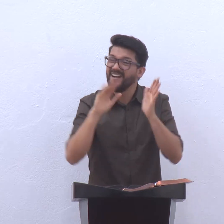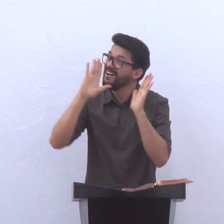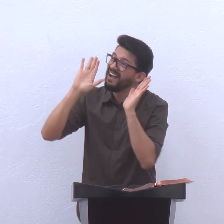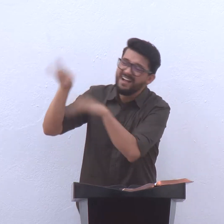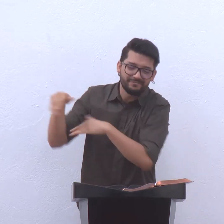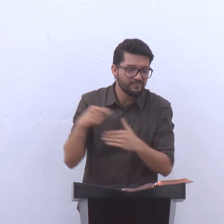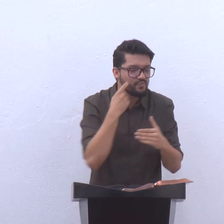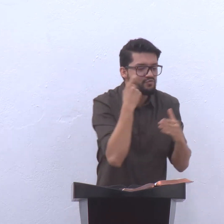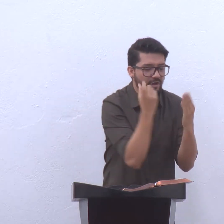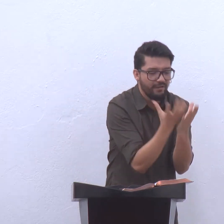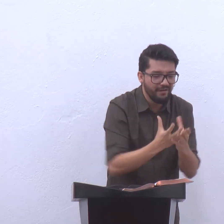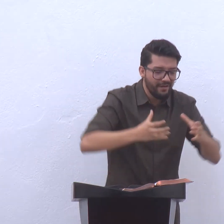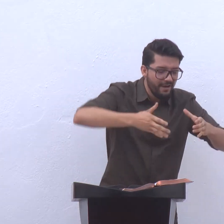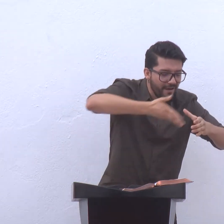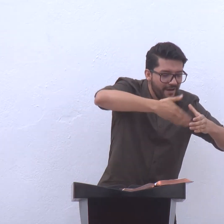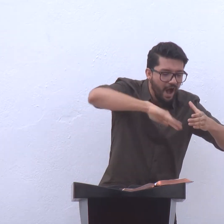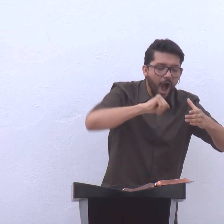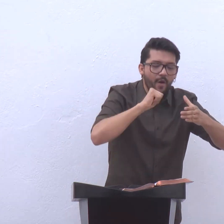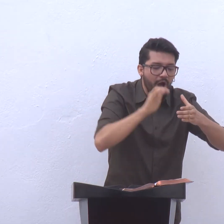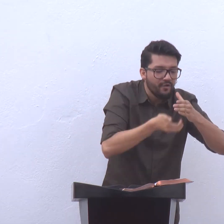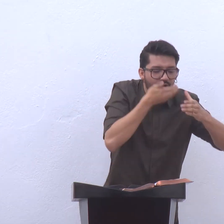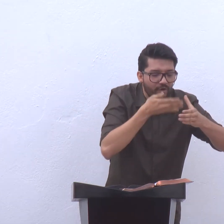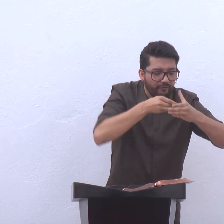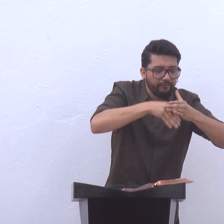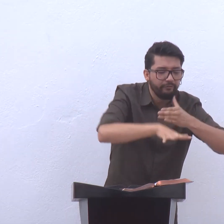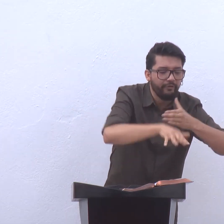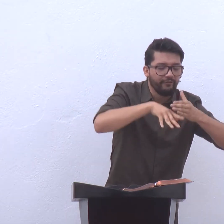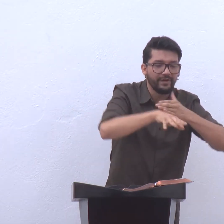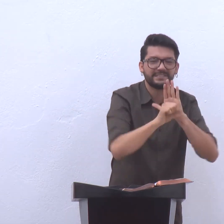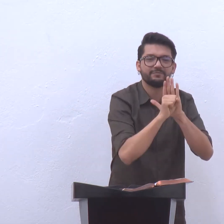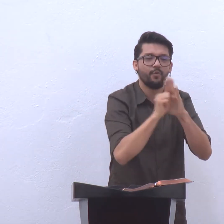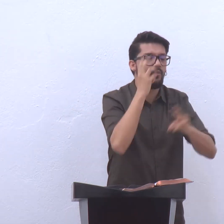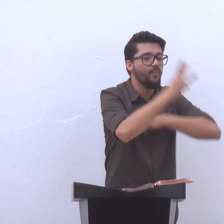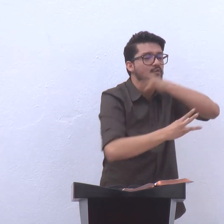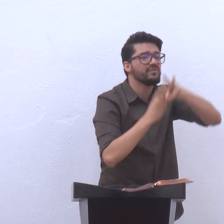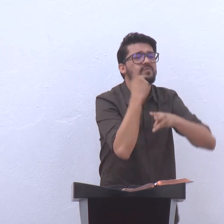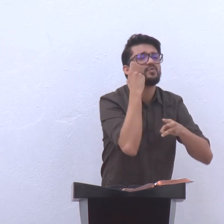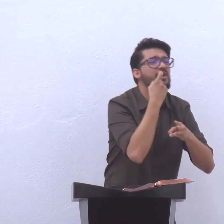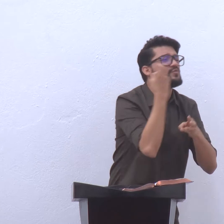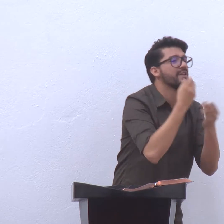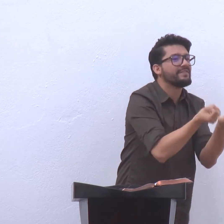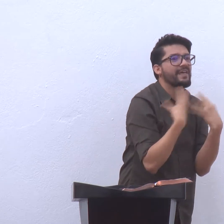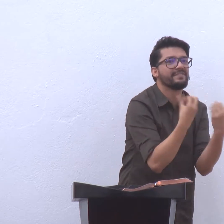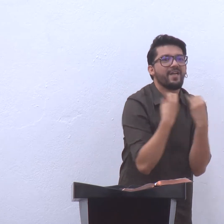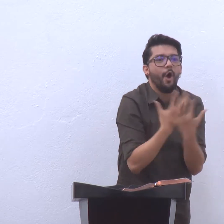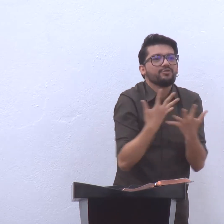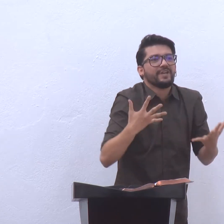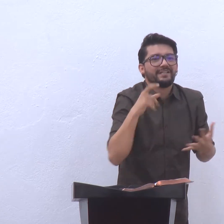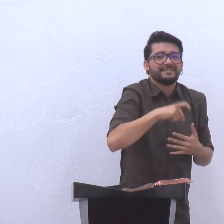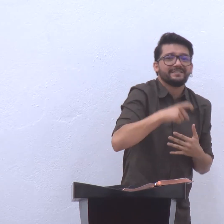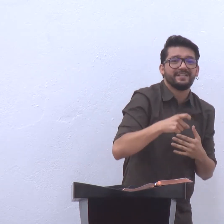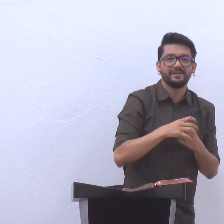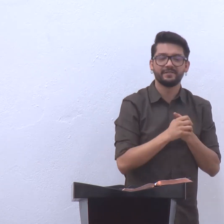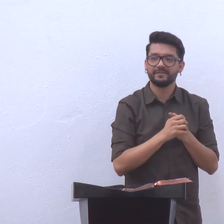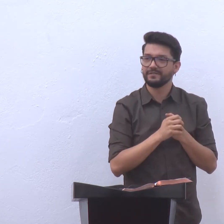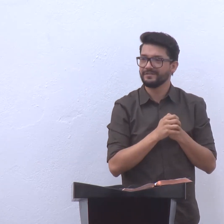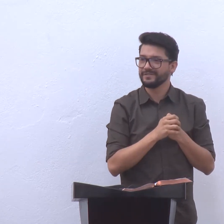dice el libro de Jeremías, cavar una cisterna rota y ahí suplir sus necesidades, pero esa cisterna nunca iba a suplir